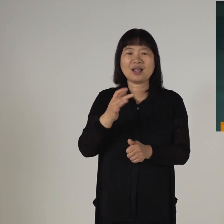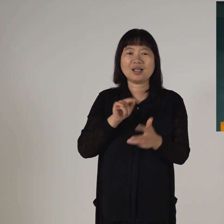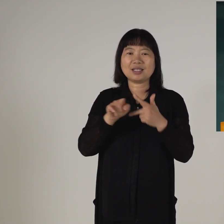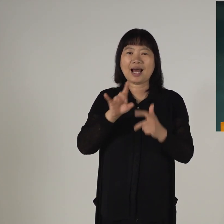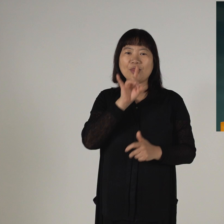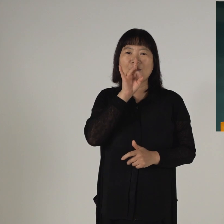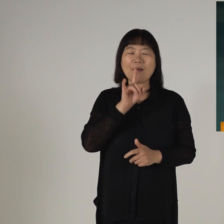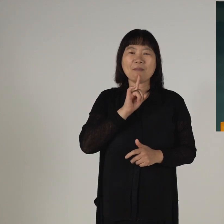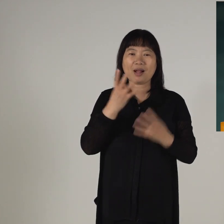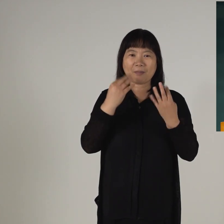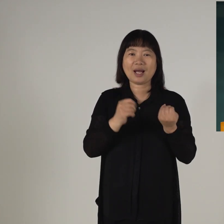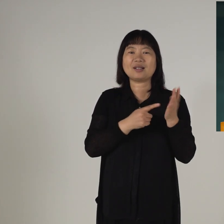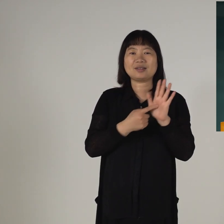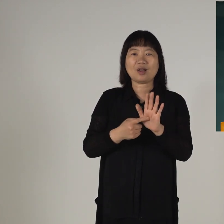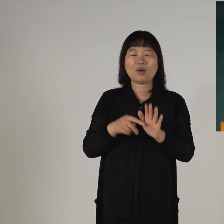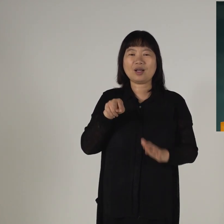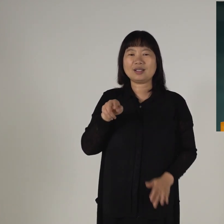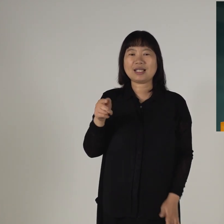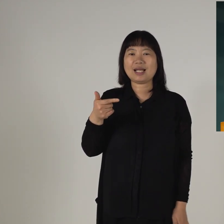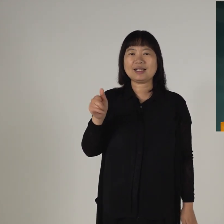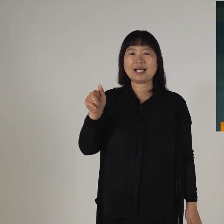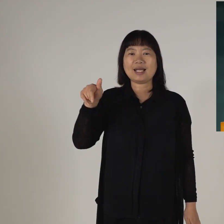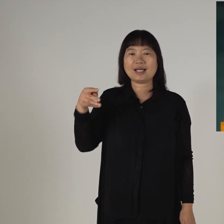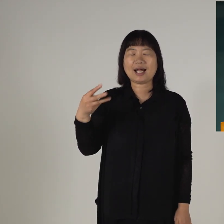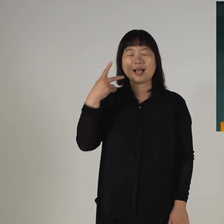같은 사람은 그 기록에 보면